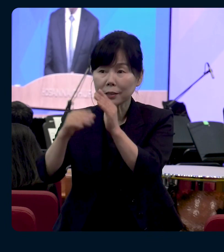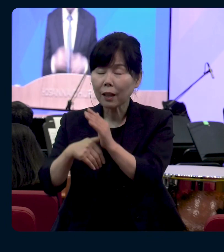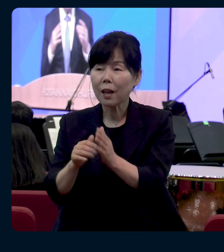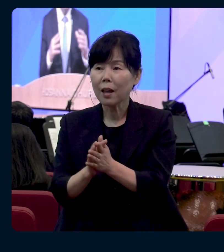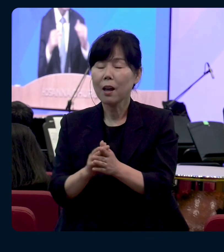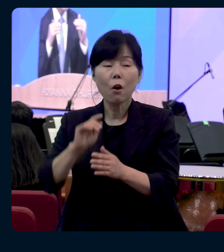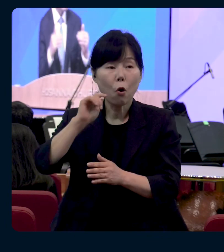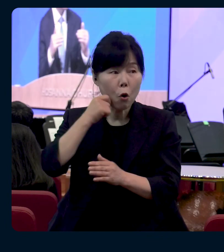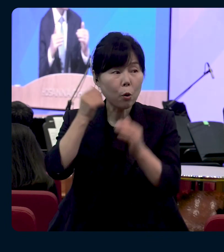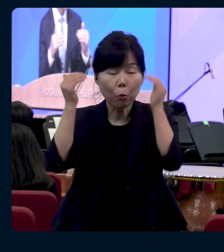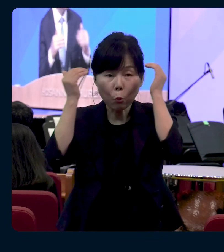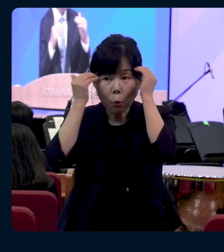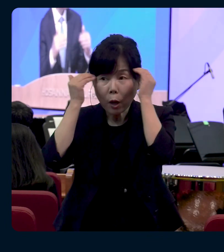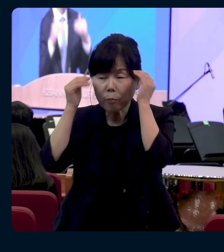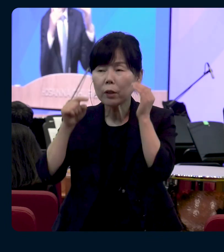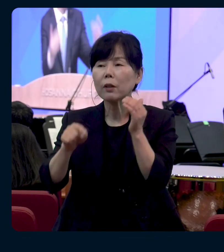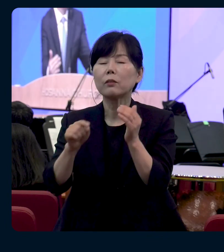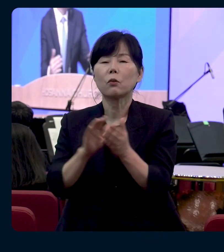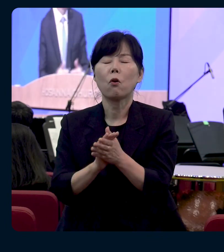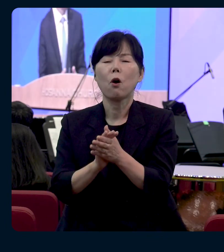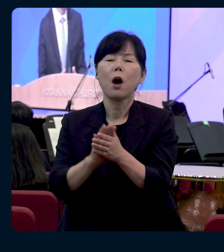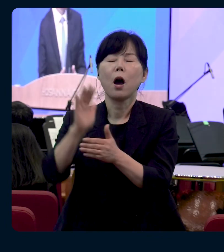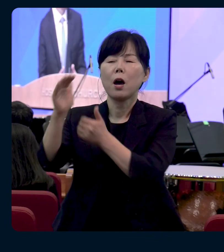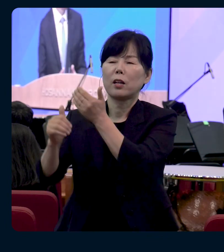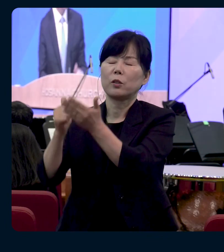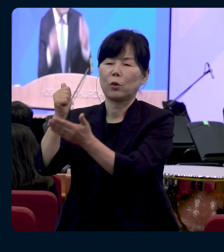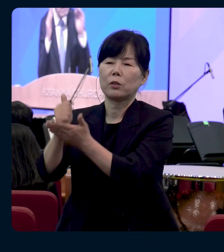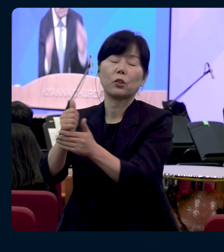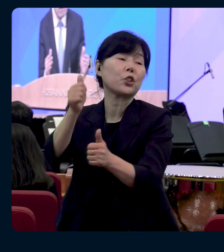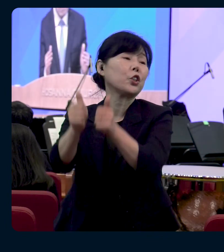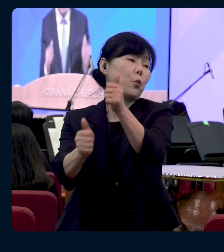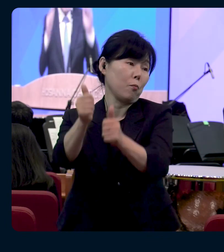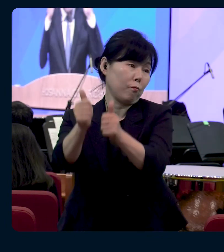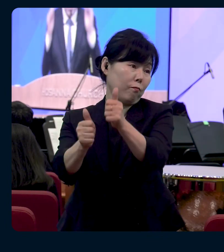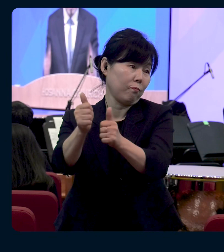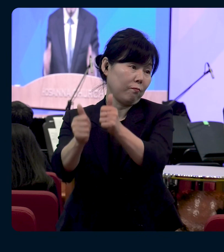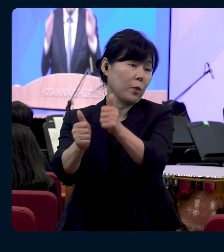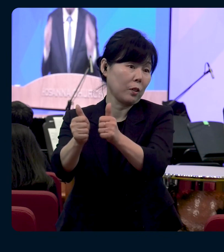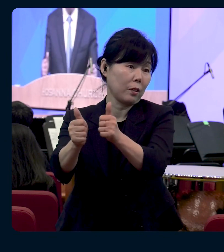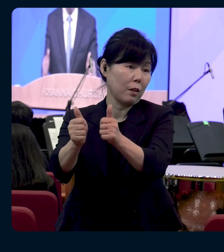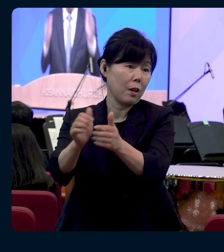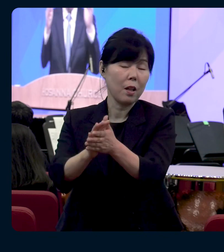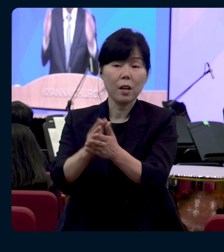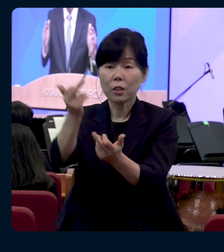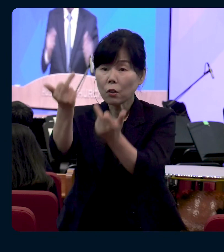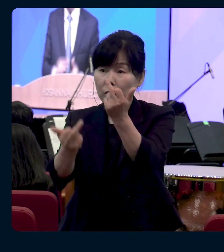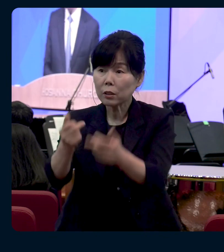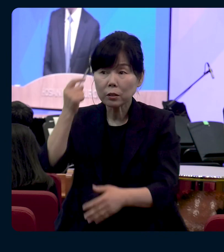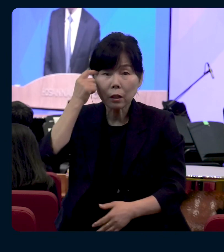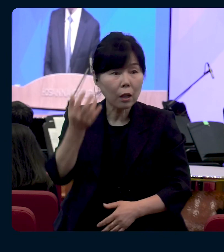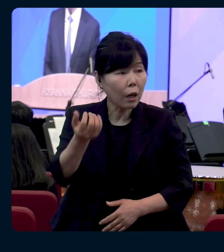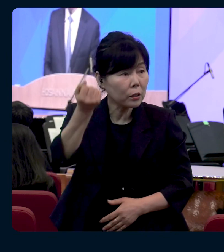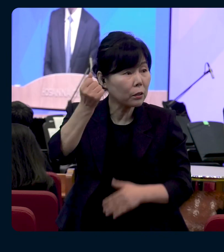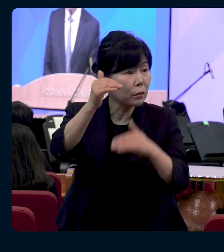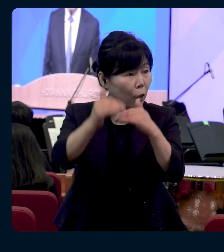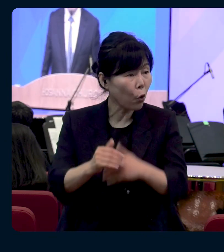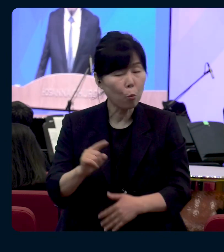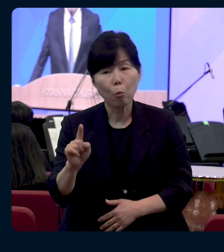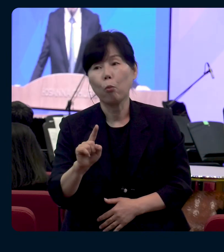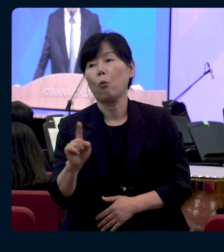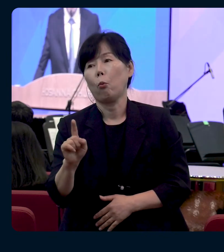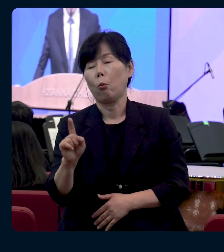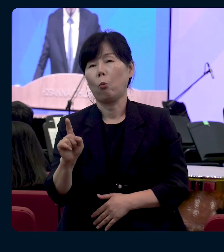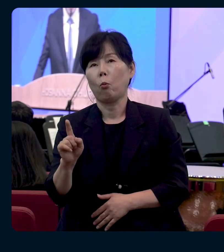뭐예요? 하나님이 요셉을 통해서 그들을 시험하신 거였어요. 그때 그들이 생각한 것이 무엇이었는지